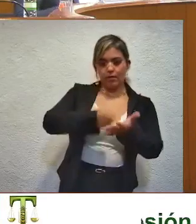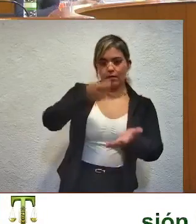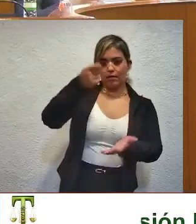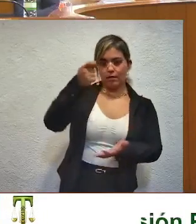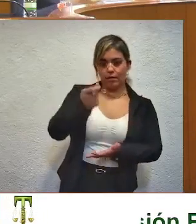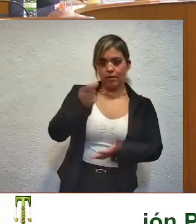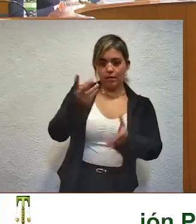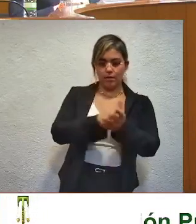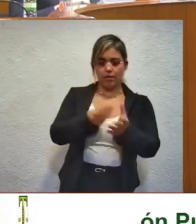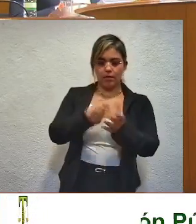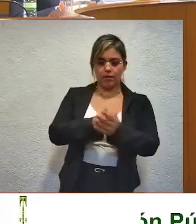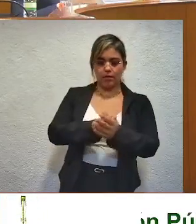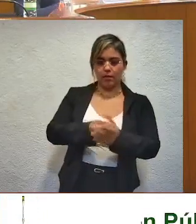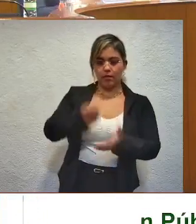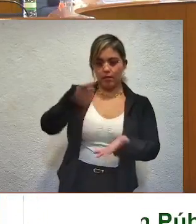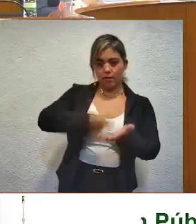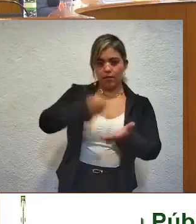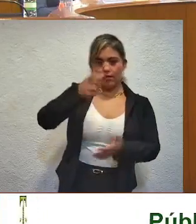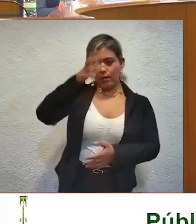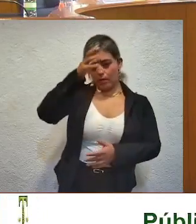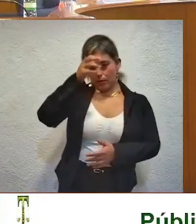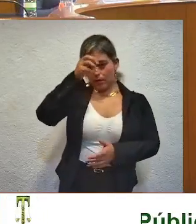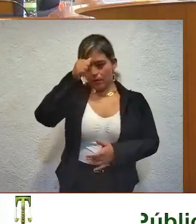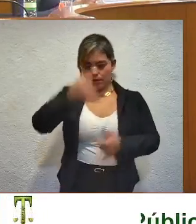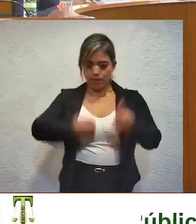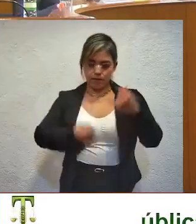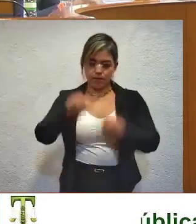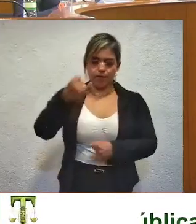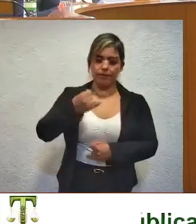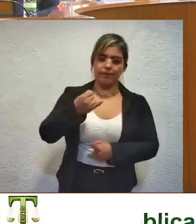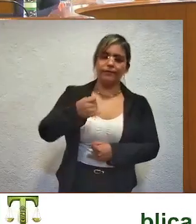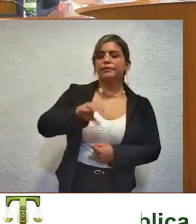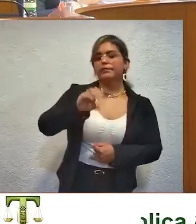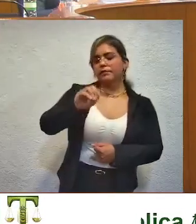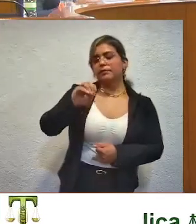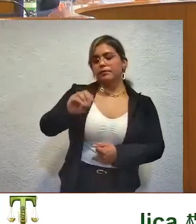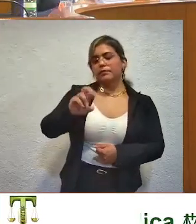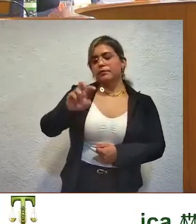al expediente sentencia convenio tribunal identificado con la clave